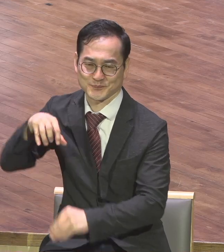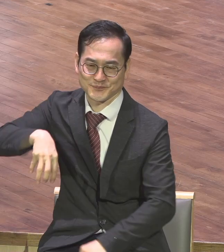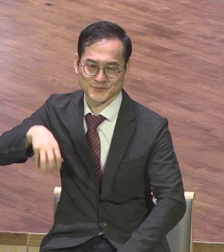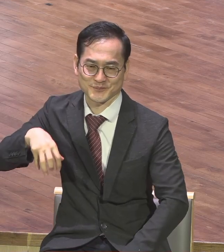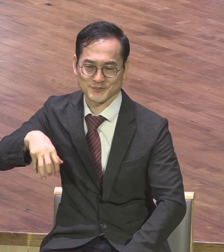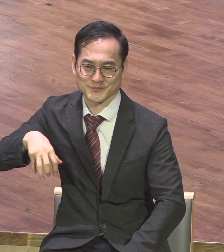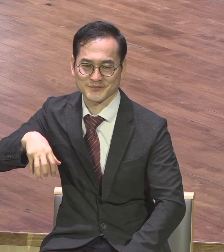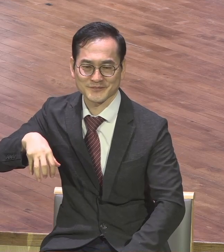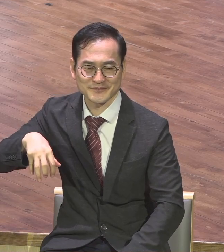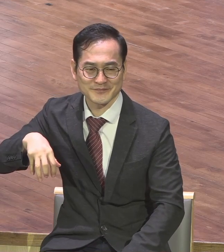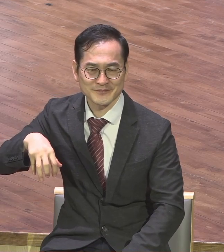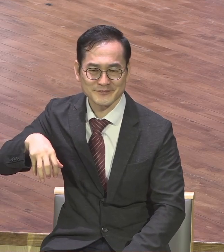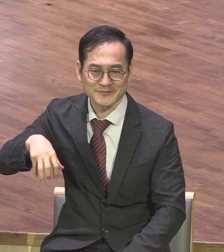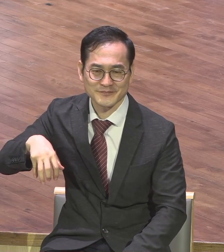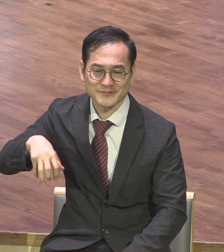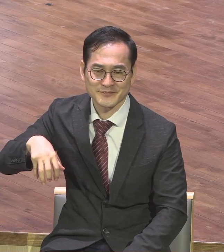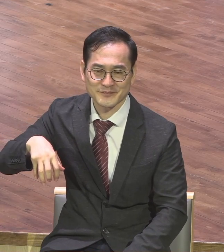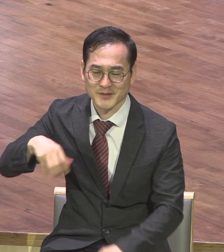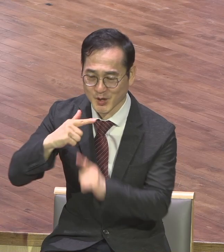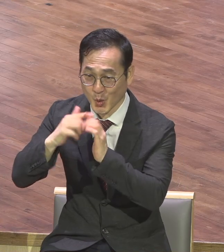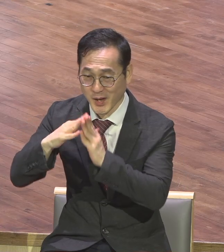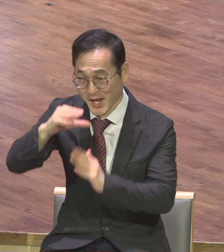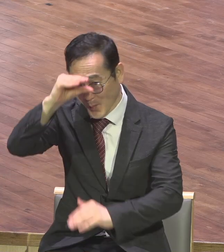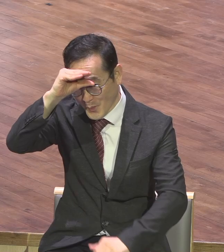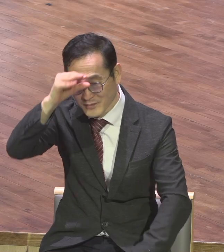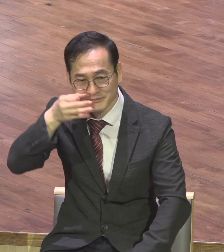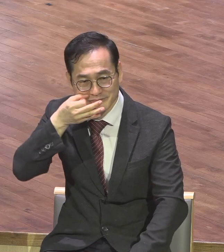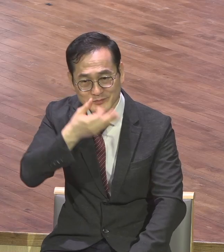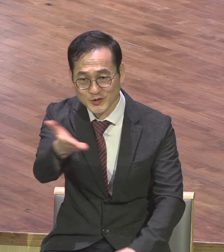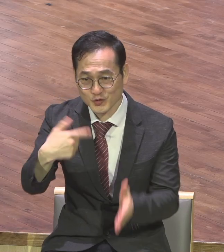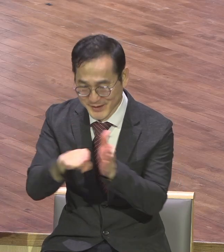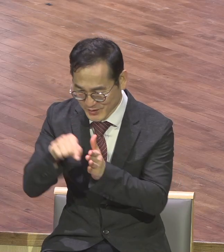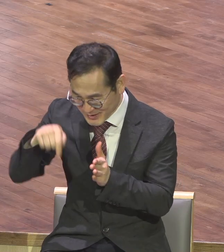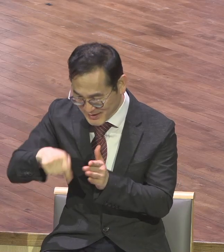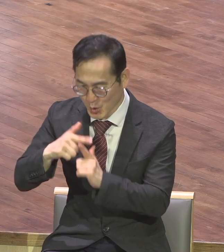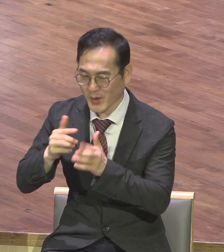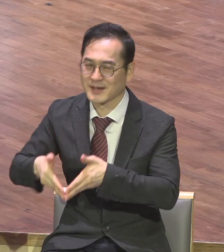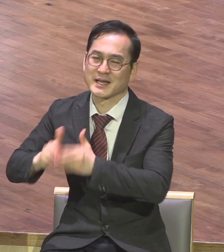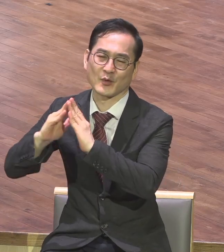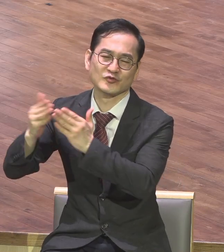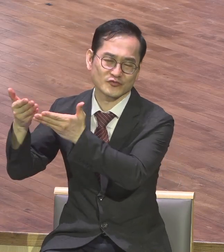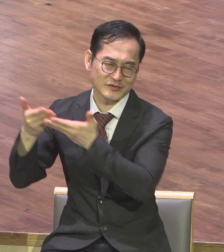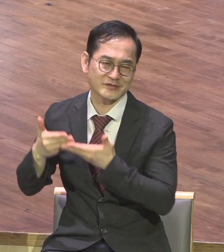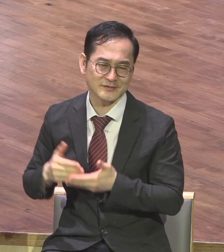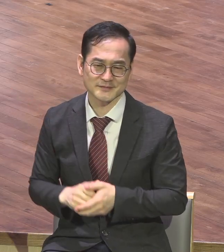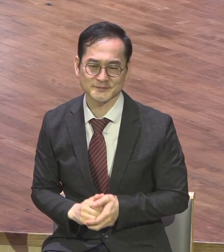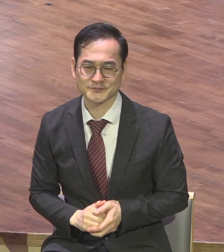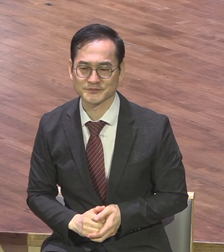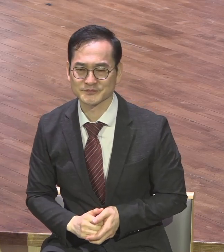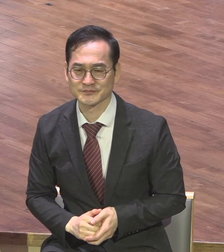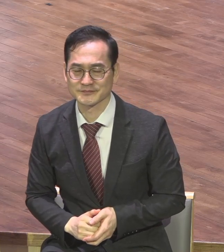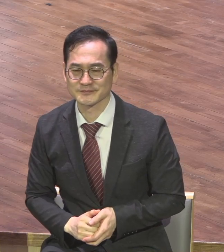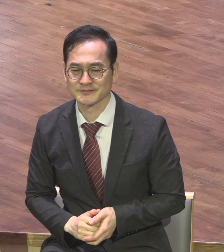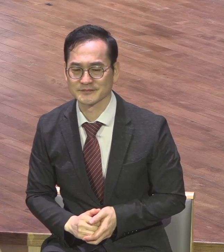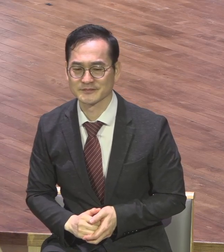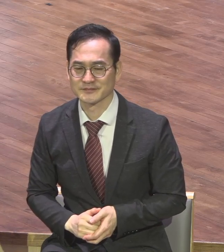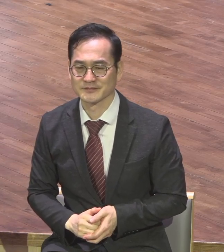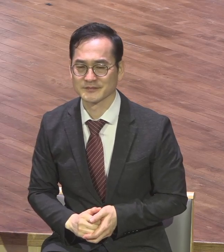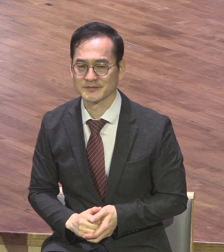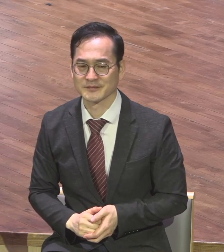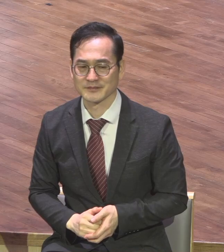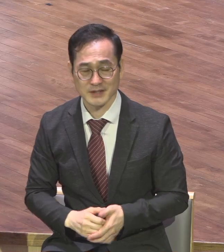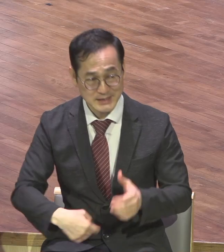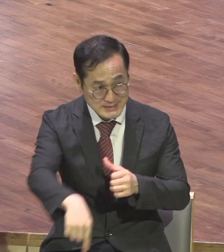것이다 하나님 보여주기 위해서 영계 모든 성도들 이런 현장의 실상을